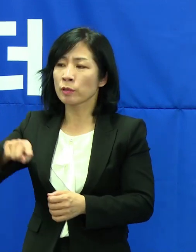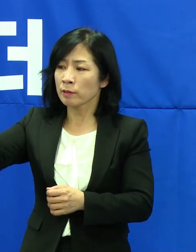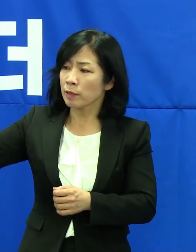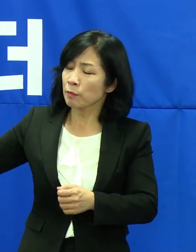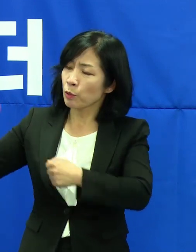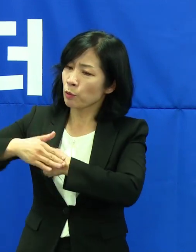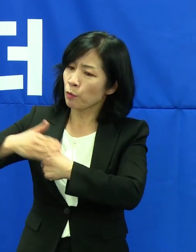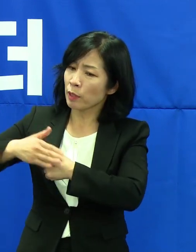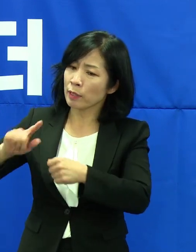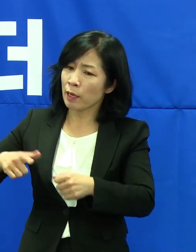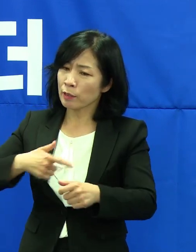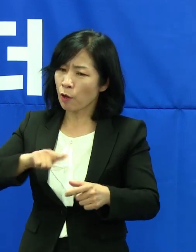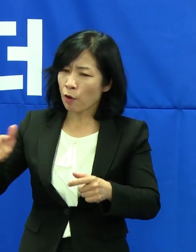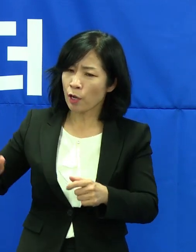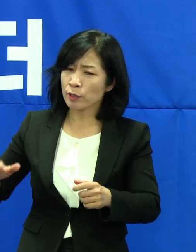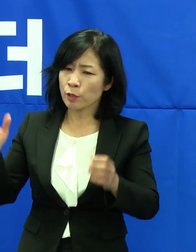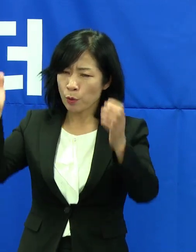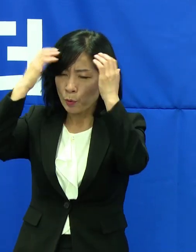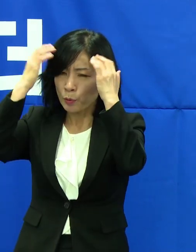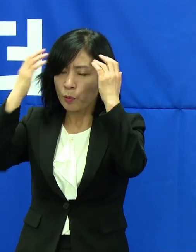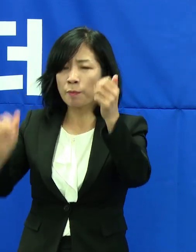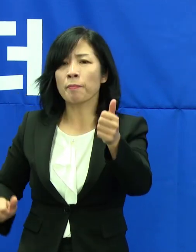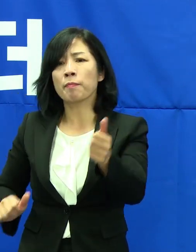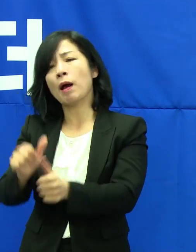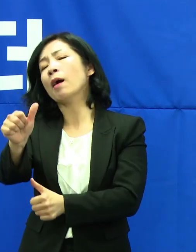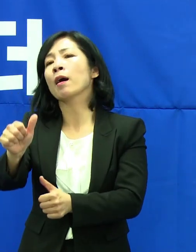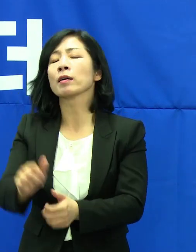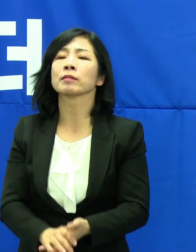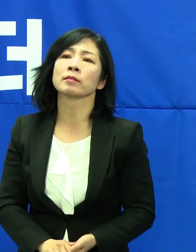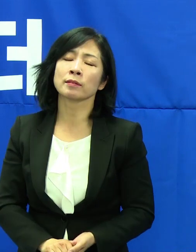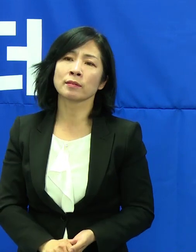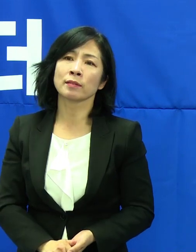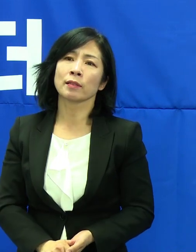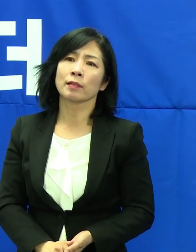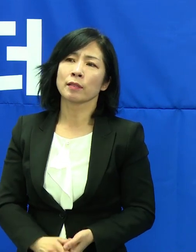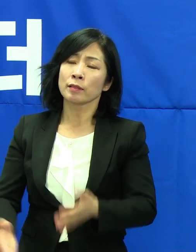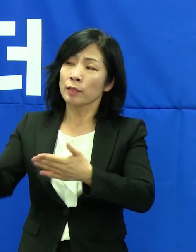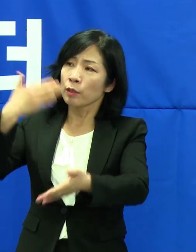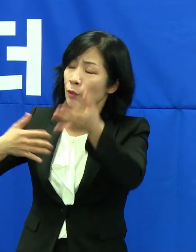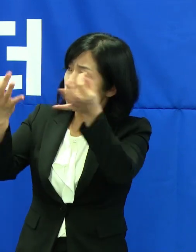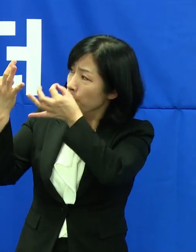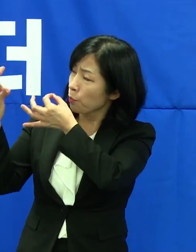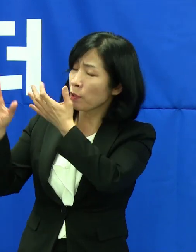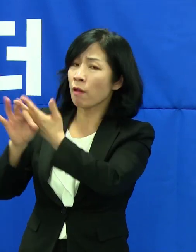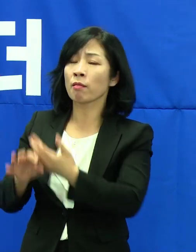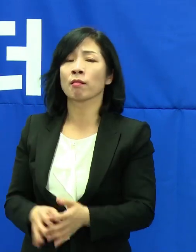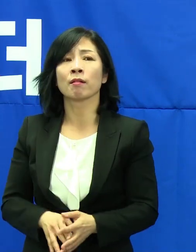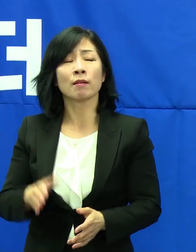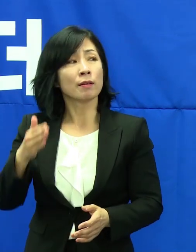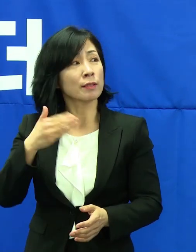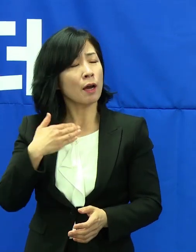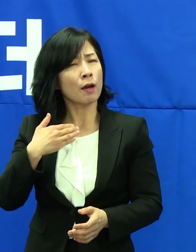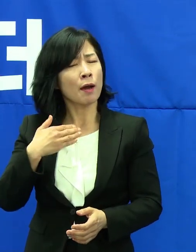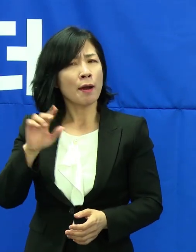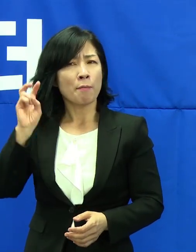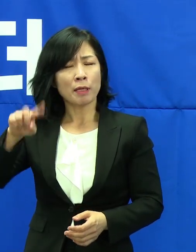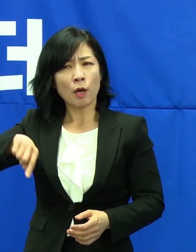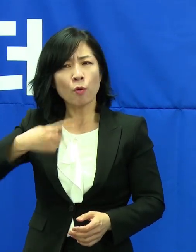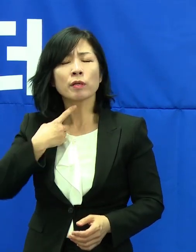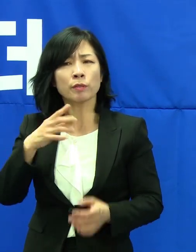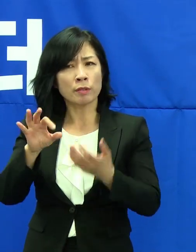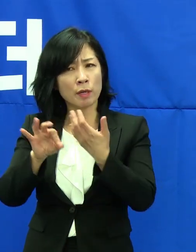도움으로 그 어려운 산들을 하나하나 넘을 수 있었습니다. 되돌아보면 저 혼자였다면 감히